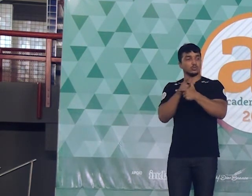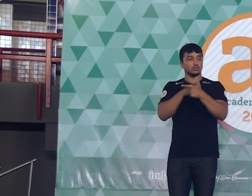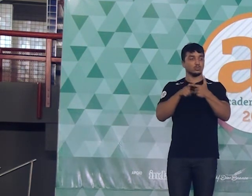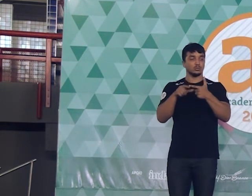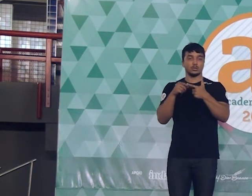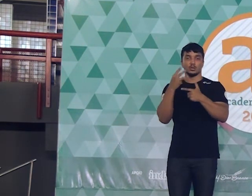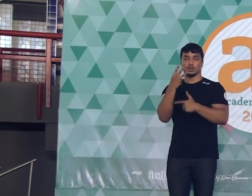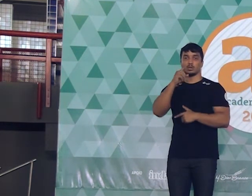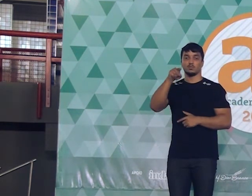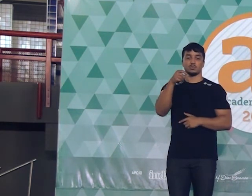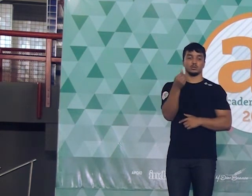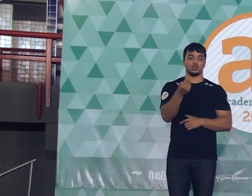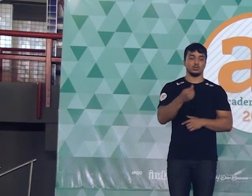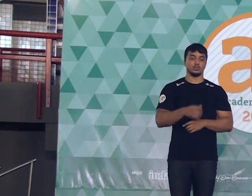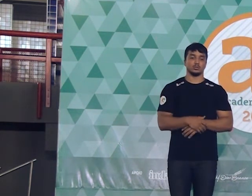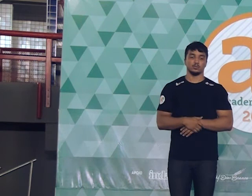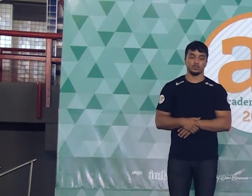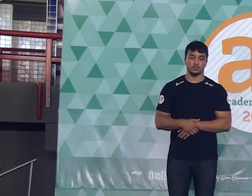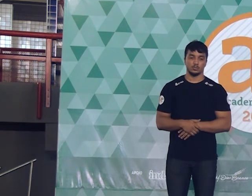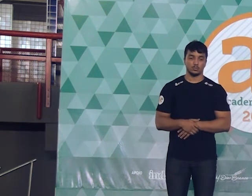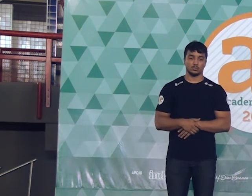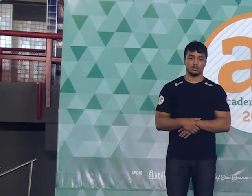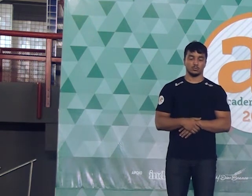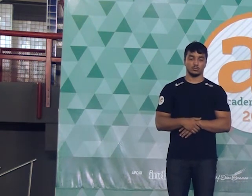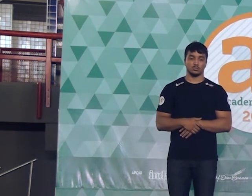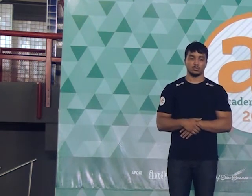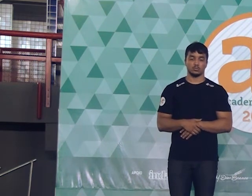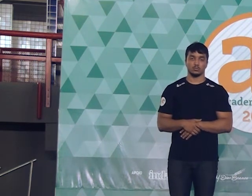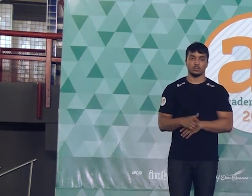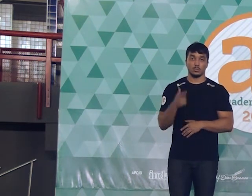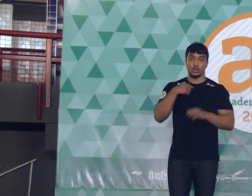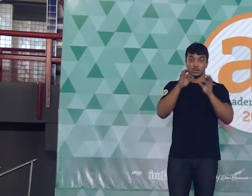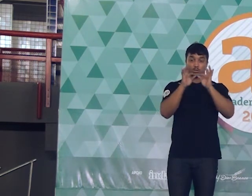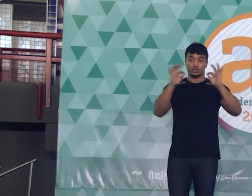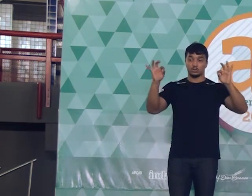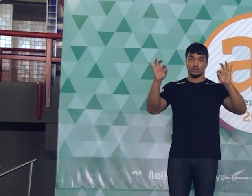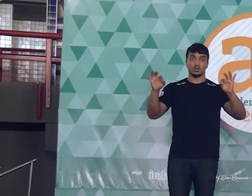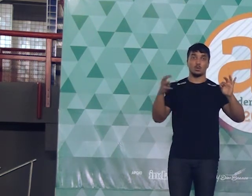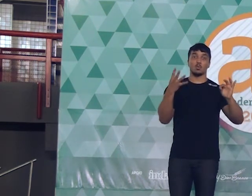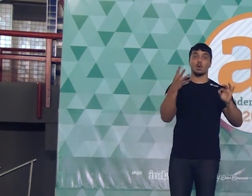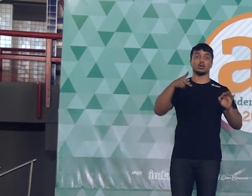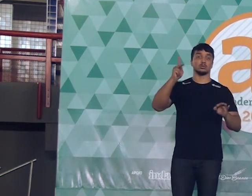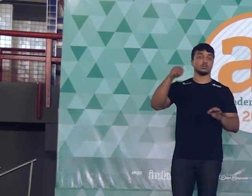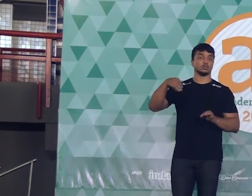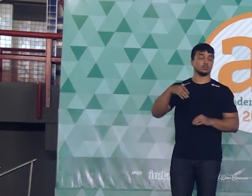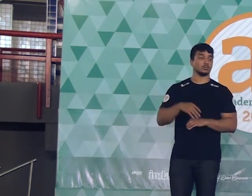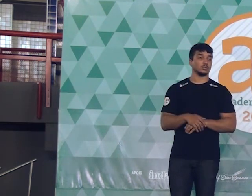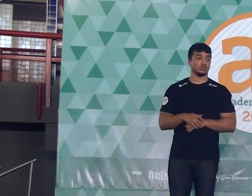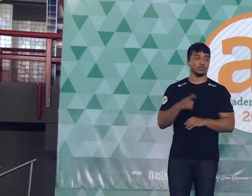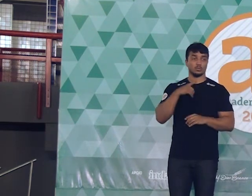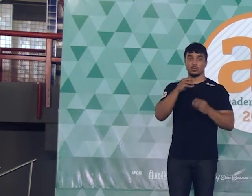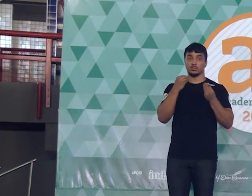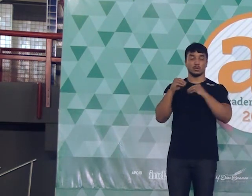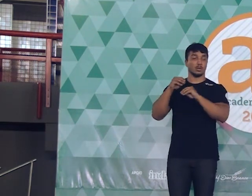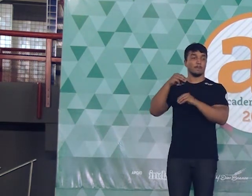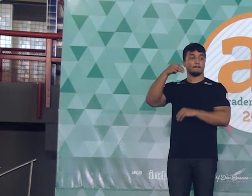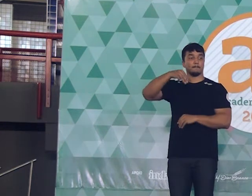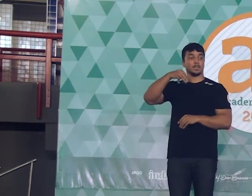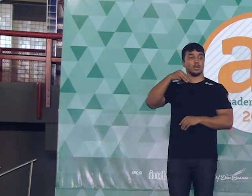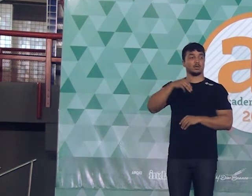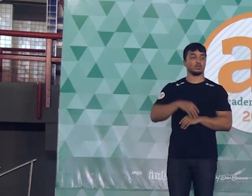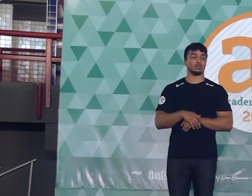dividir por 3,6. A distância que eu tenho aí, 4 quilômetros. Eu vou jogar para metros.